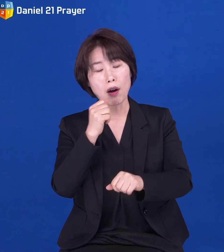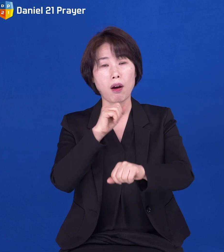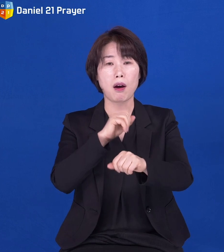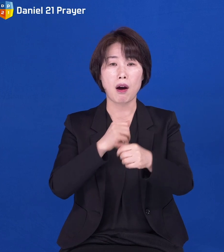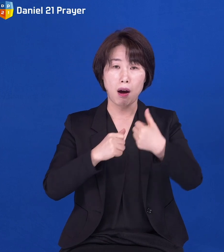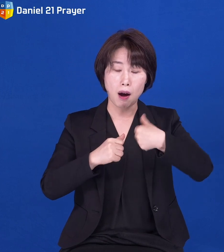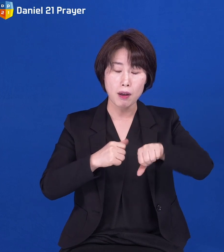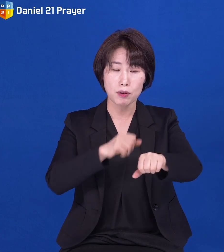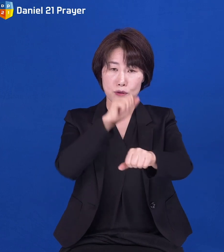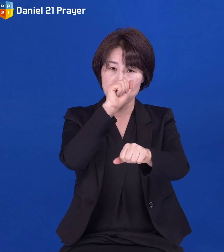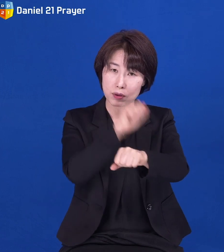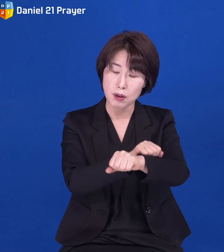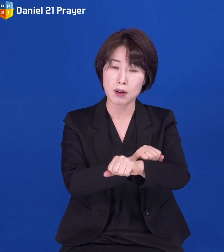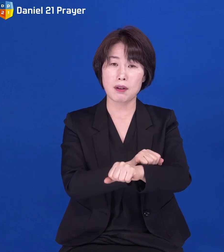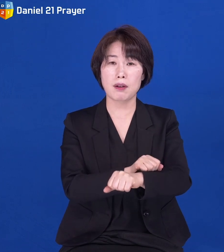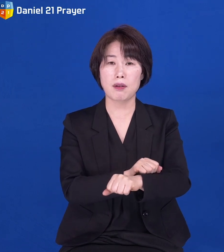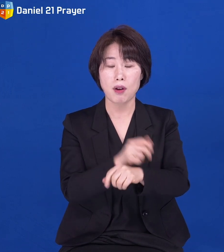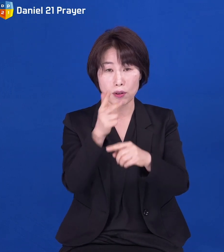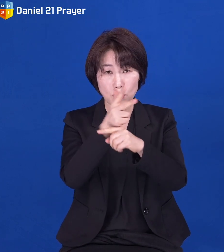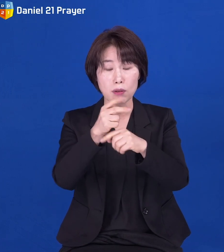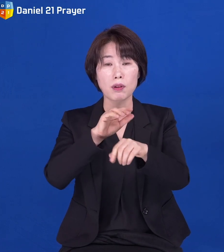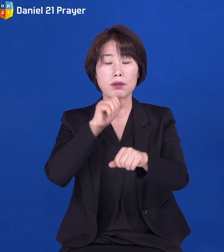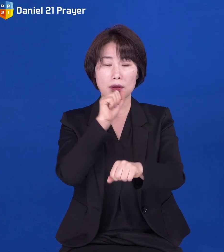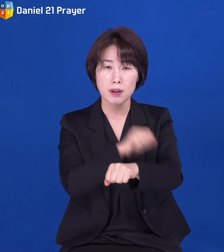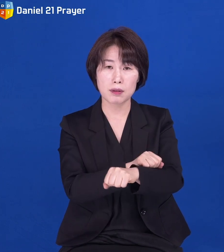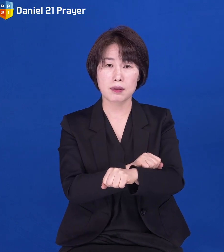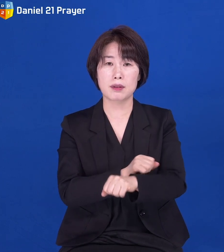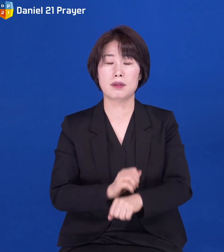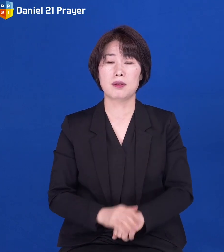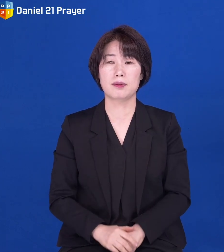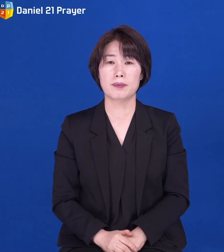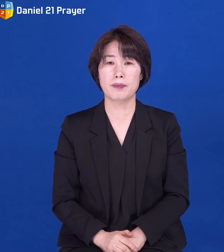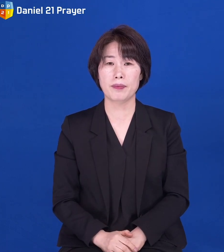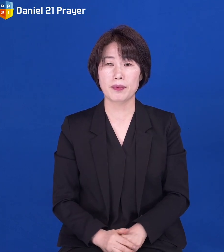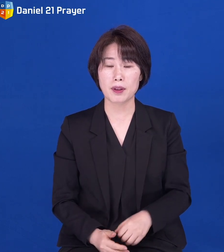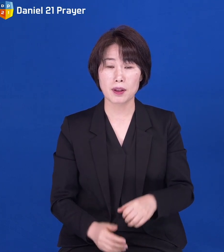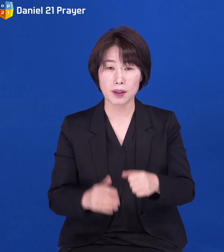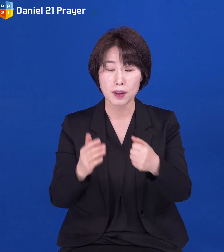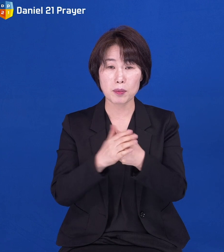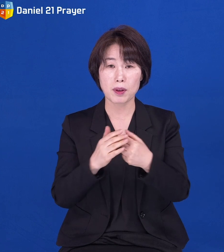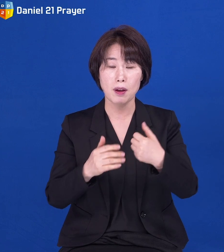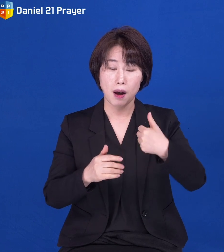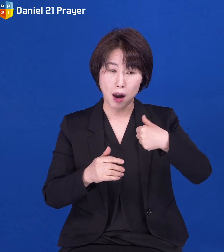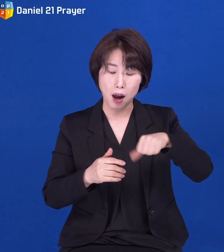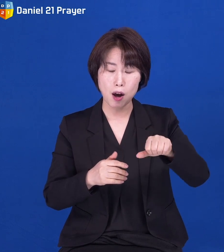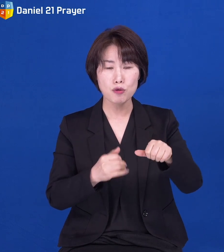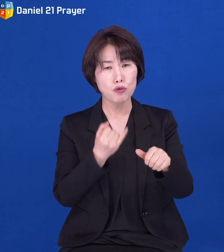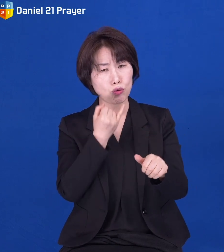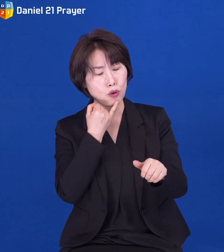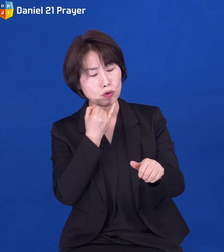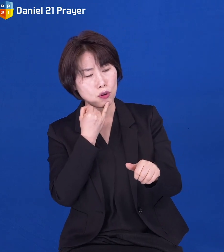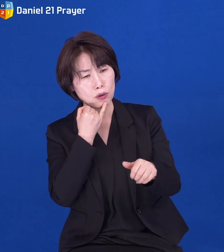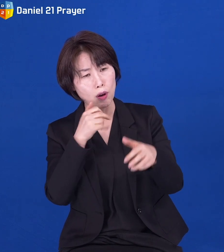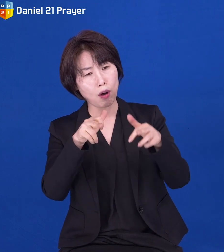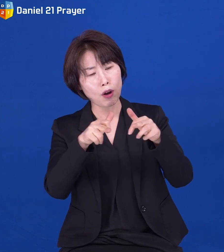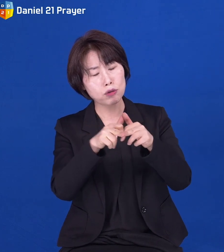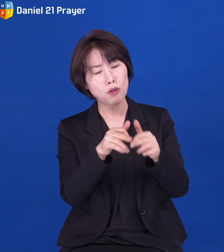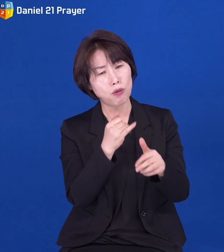은혜를 주시나 봐요. 그래서 정말 사람들이 저희 미니가 되게 좋은 줄 알아요. 저 정도면 뭐 아픈 것도 아닌데 뭐 이렇게